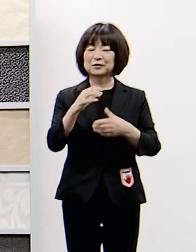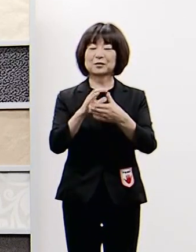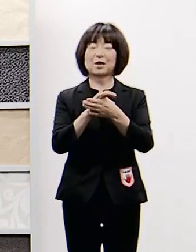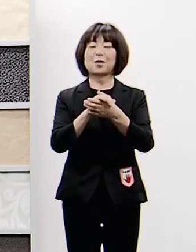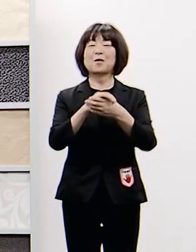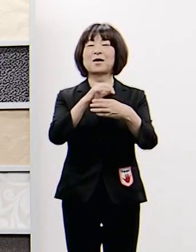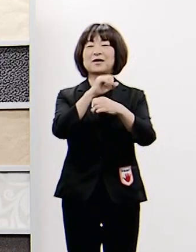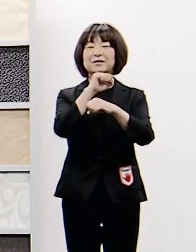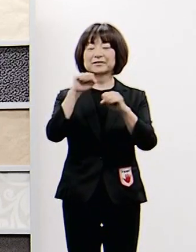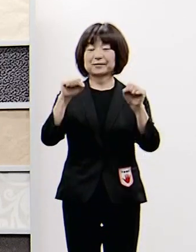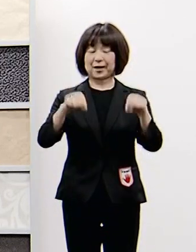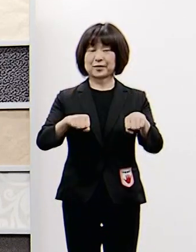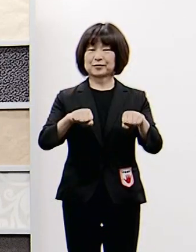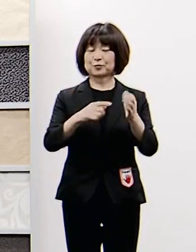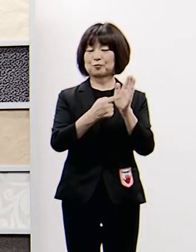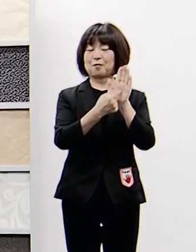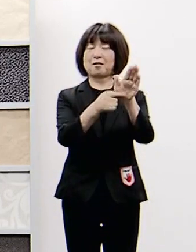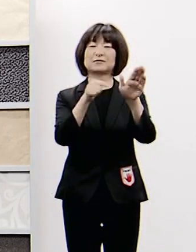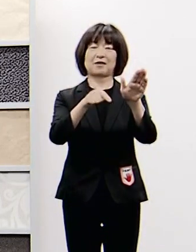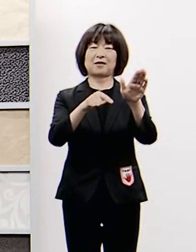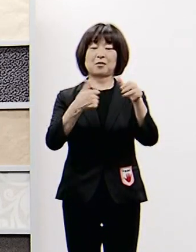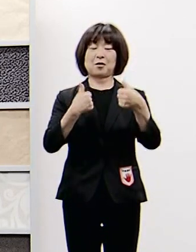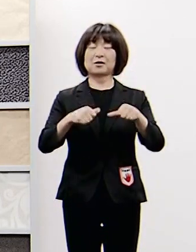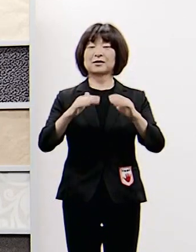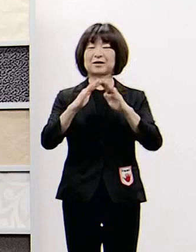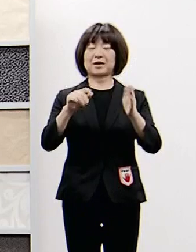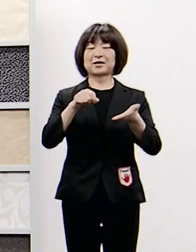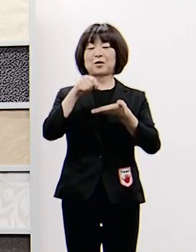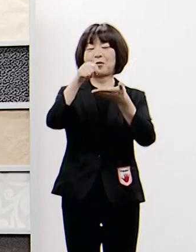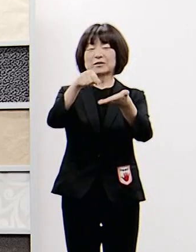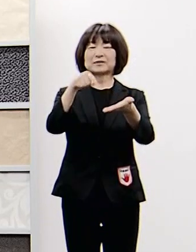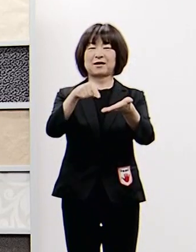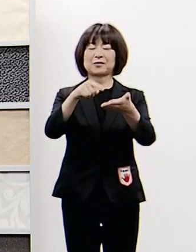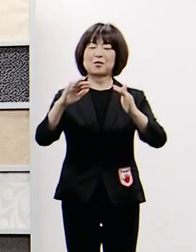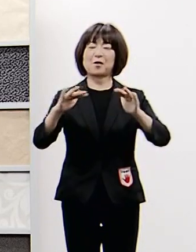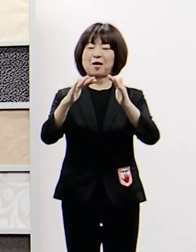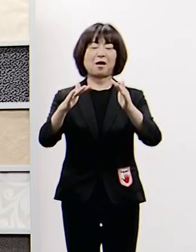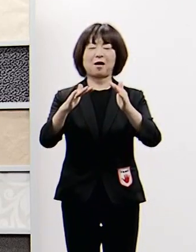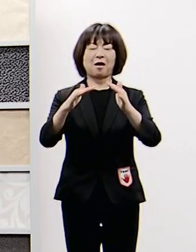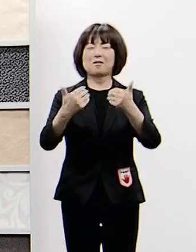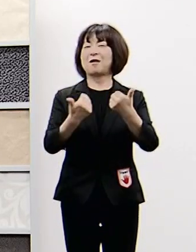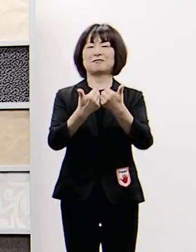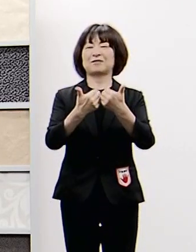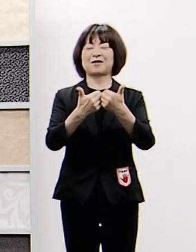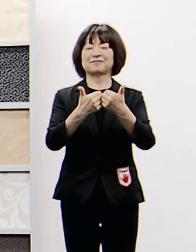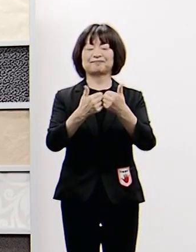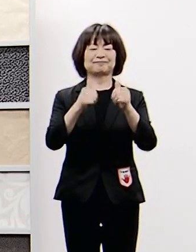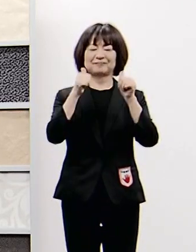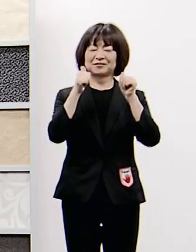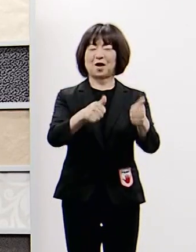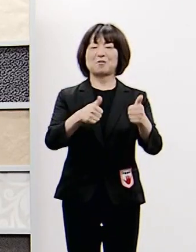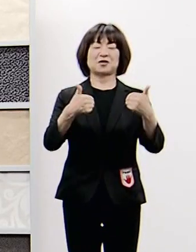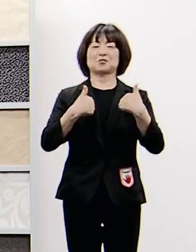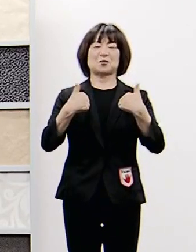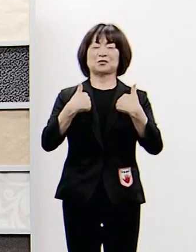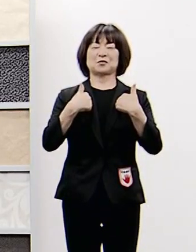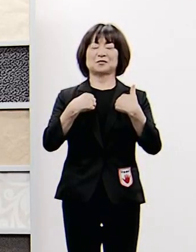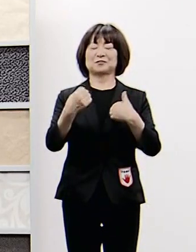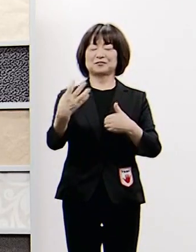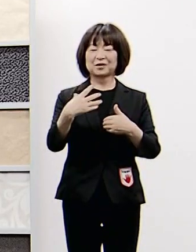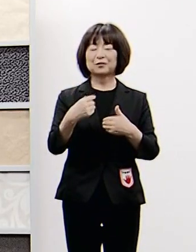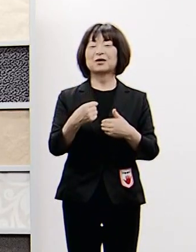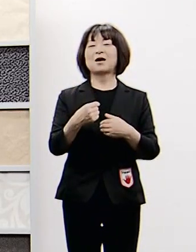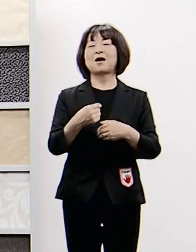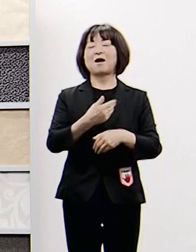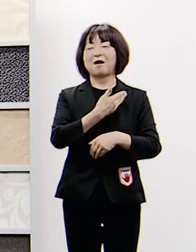案をですね議会にお諮りをしたんですが時の議会がですねあのそうじゃない裁判にやれということで訴訟プロセスに入って